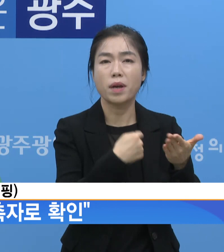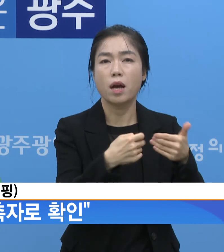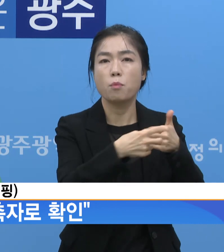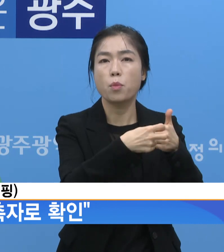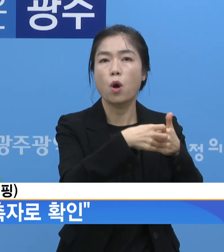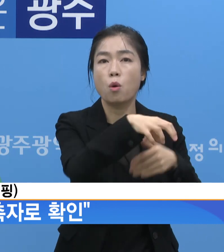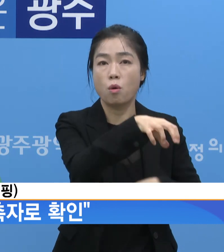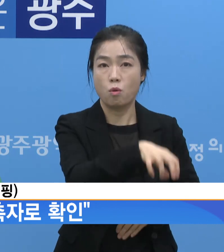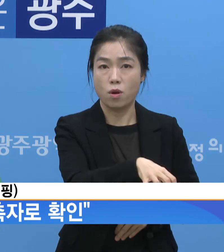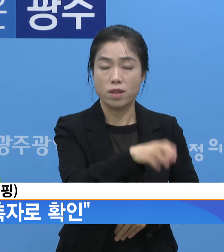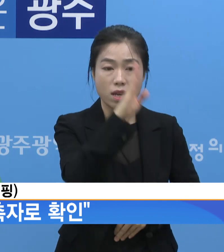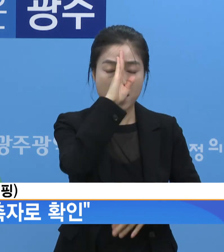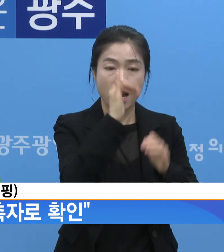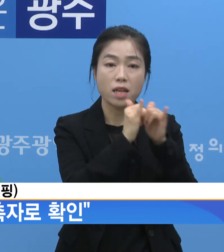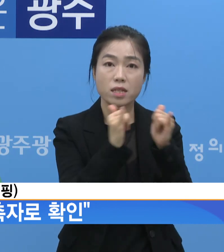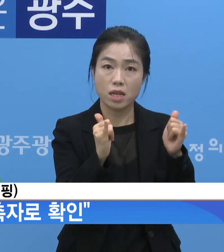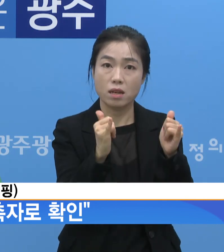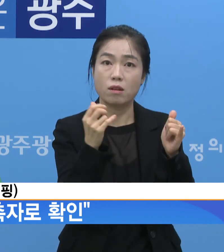병원의 환자와